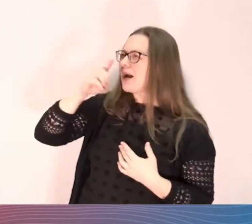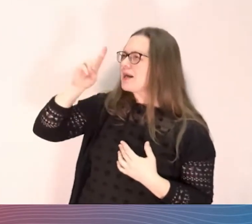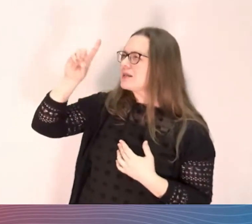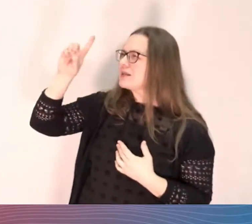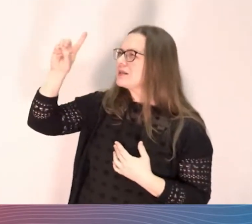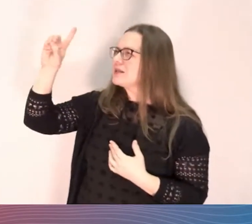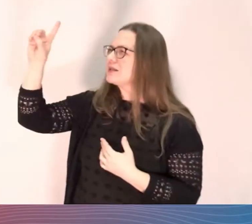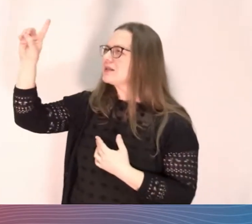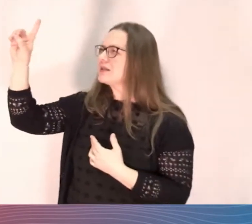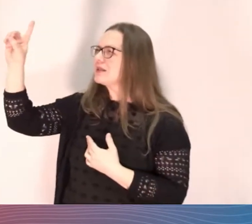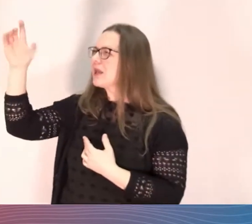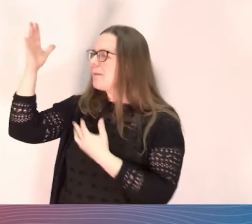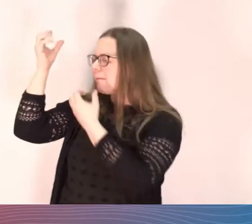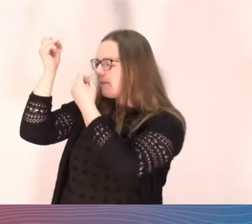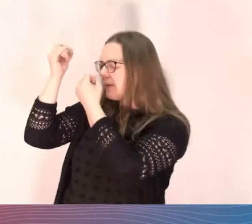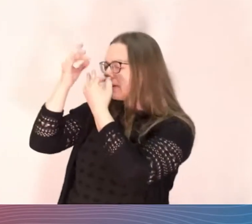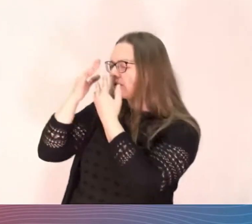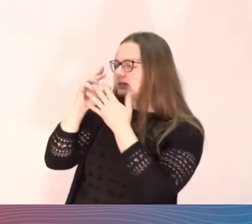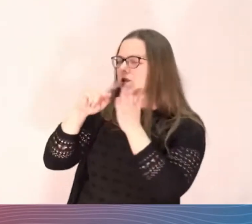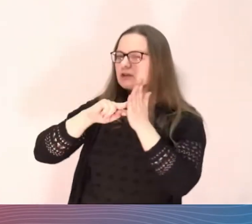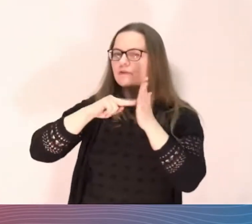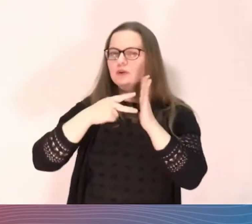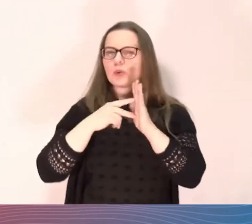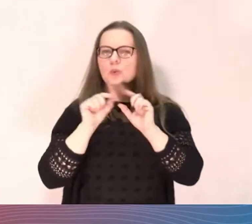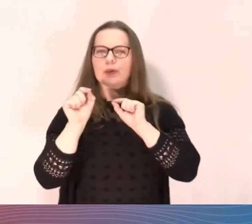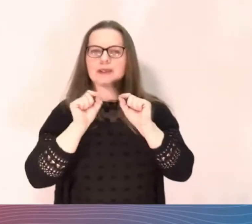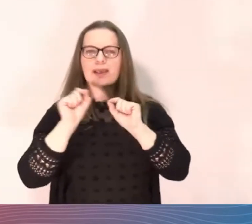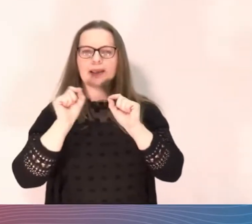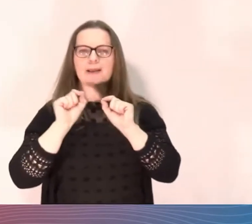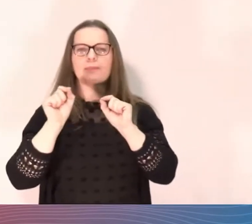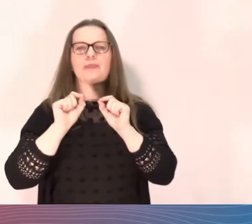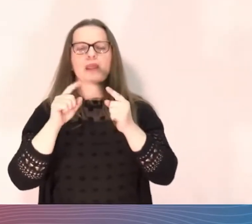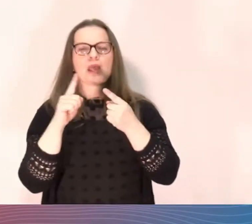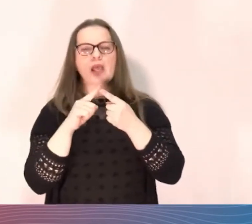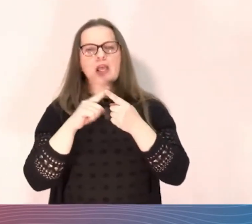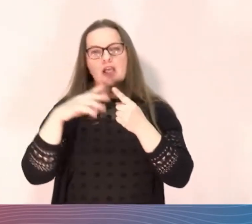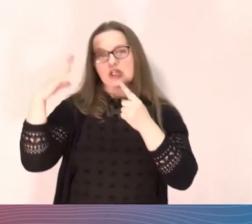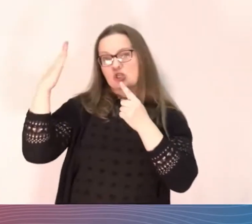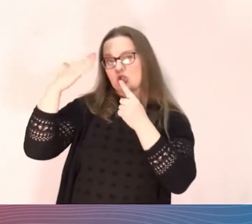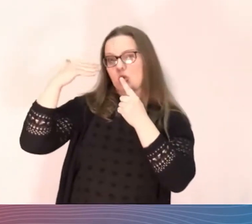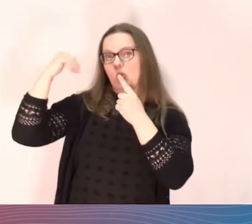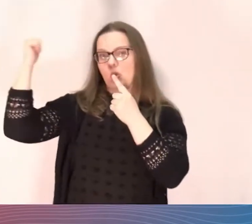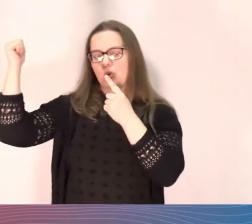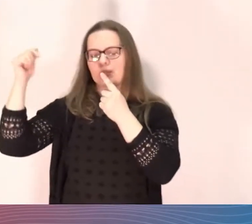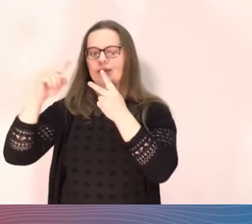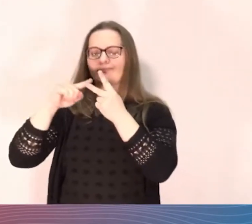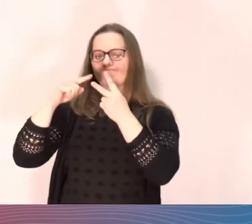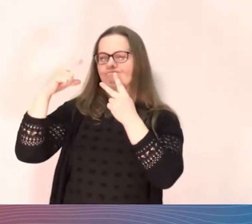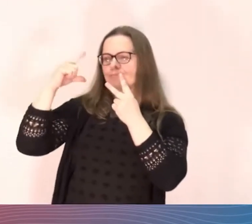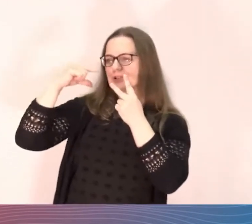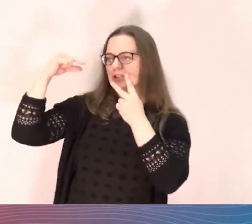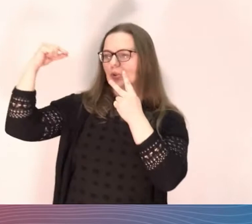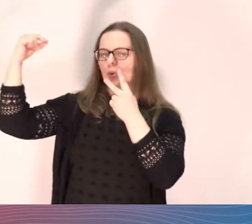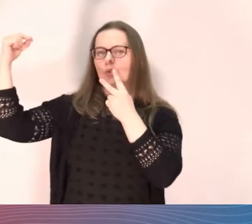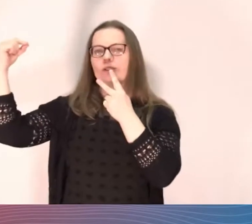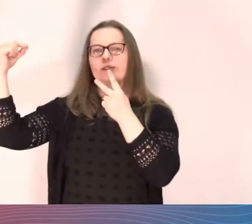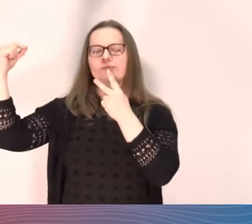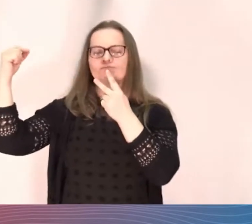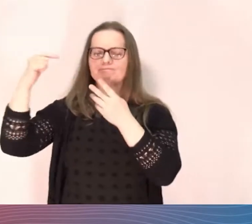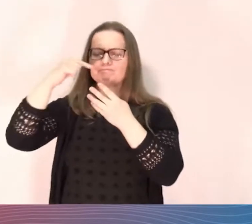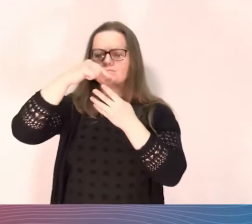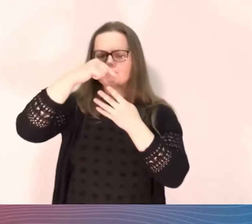escolha, a eleição e a predestinação. Dentre